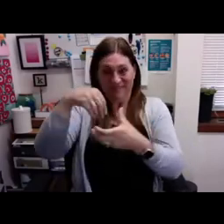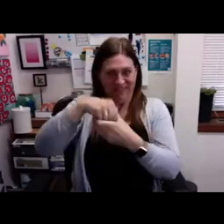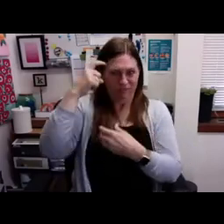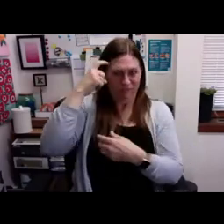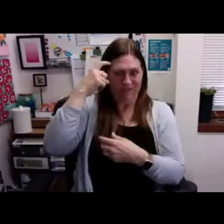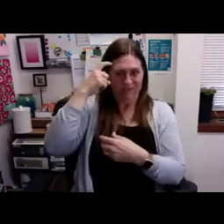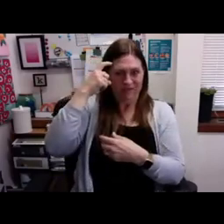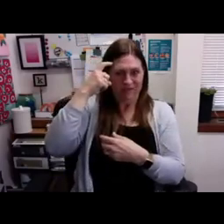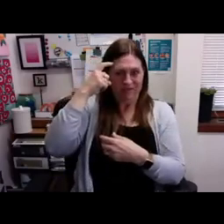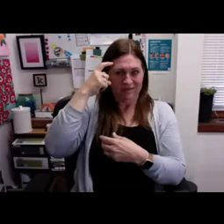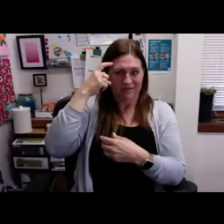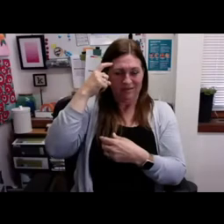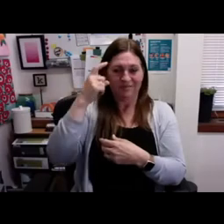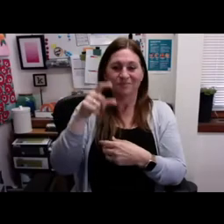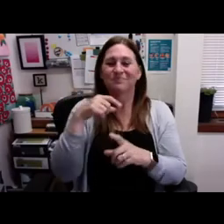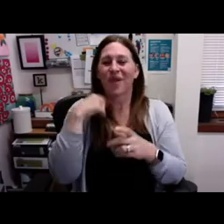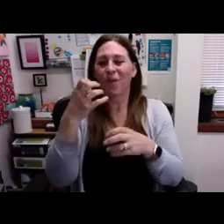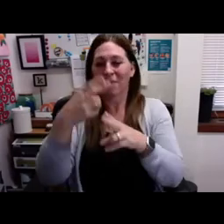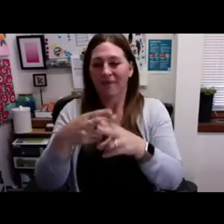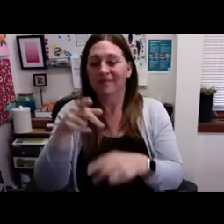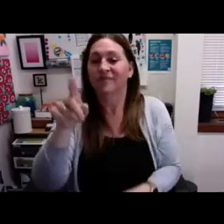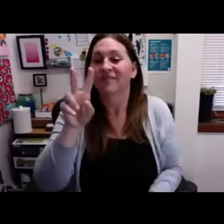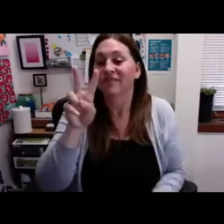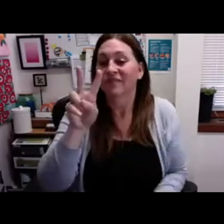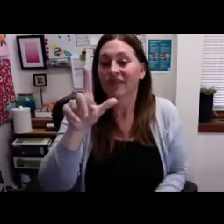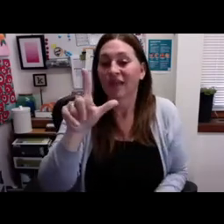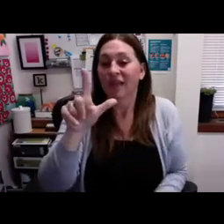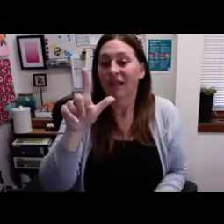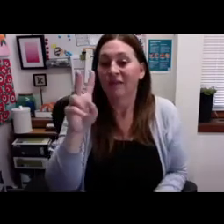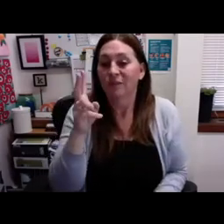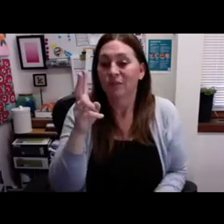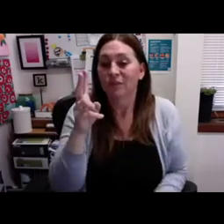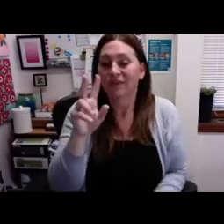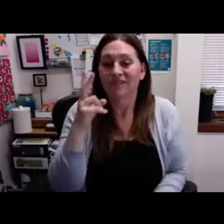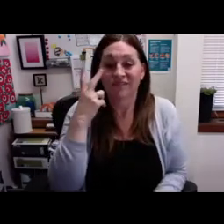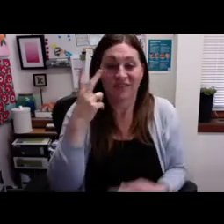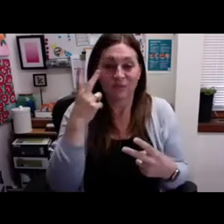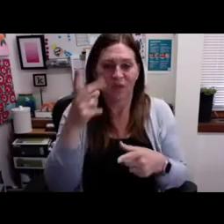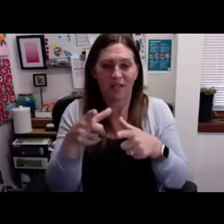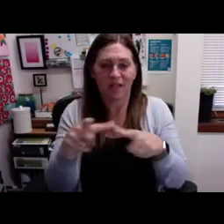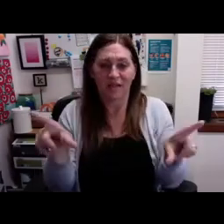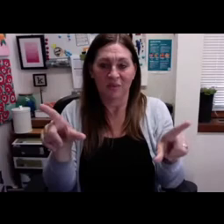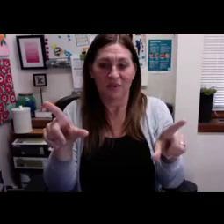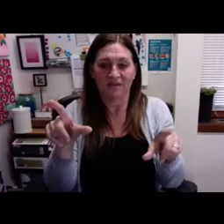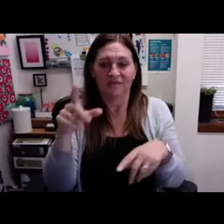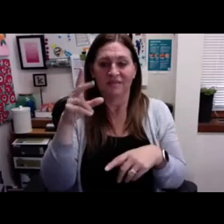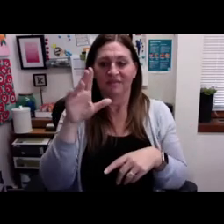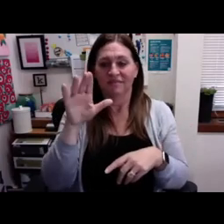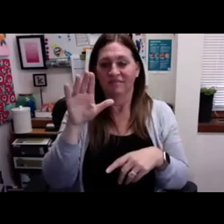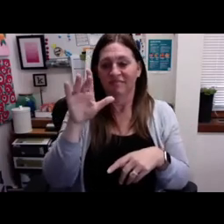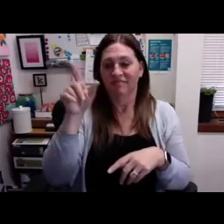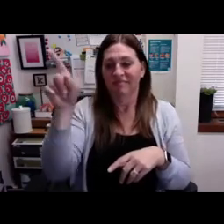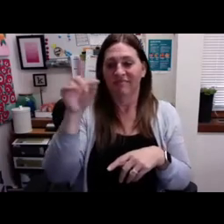viene a ese punto, a ese input, a esa entrada en el cerebro, es importante entender cómo